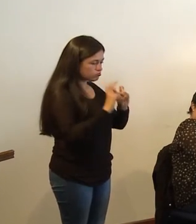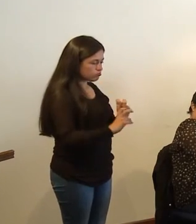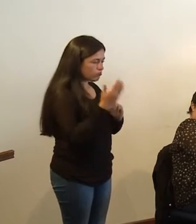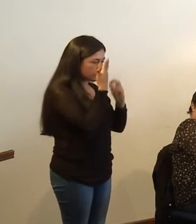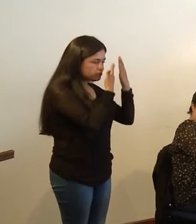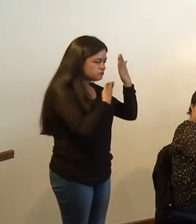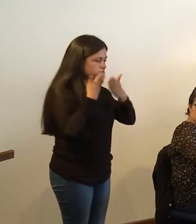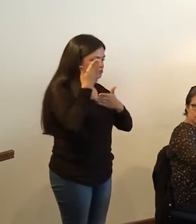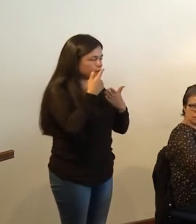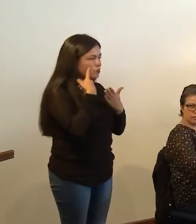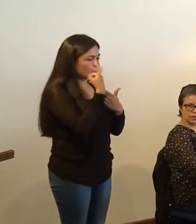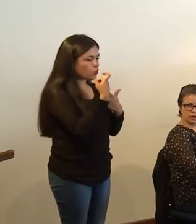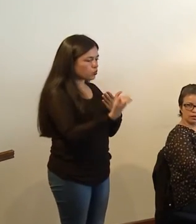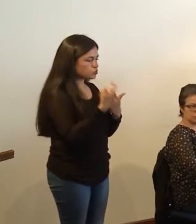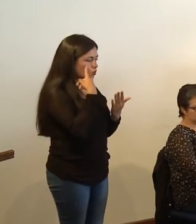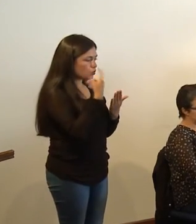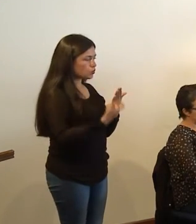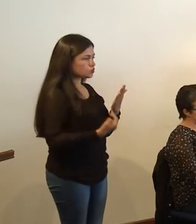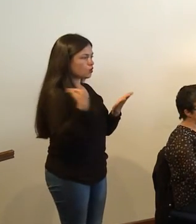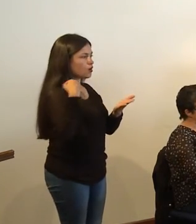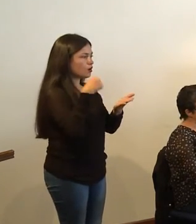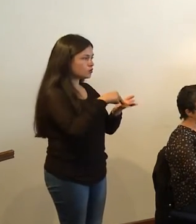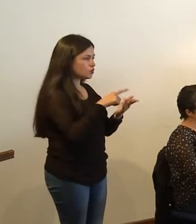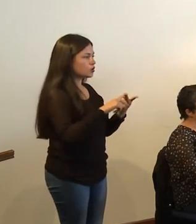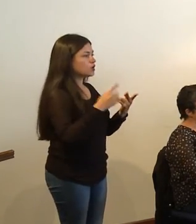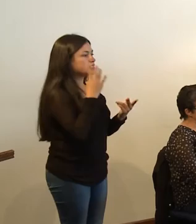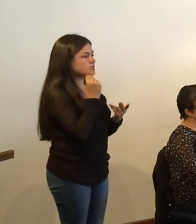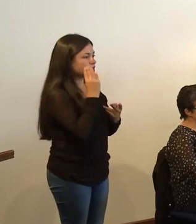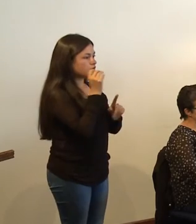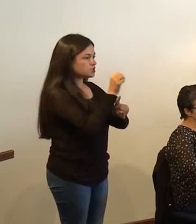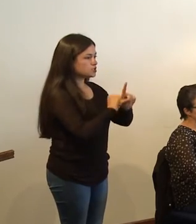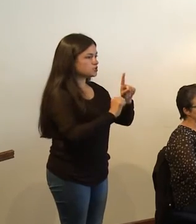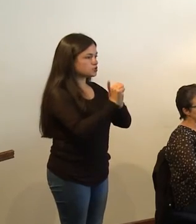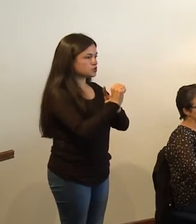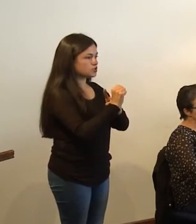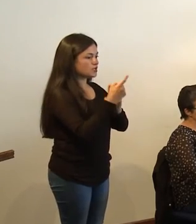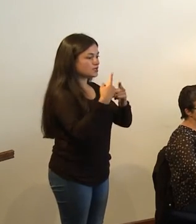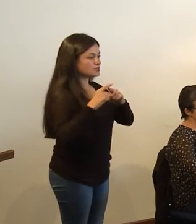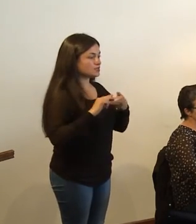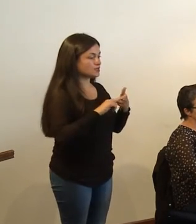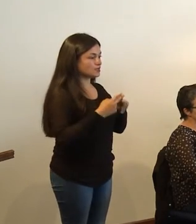de autores y de experiencias sociales ligadas a